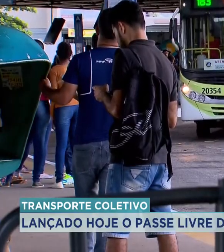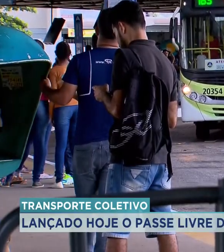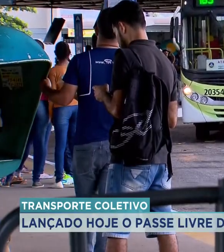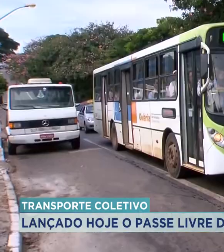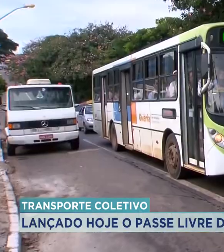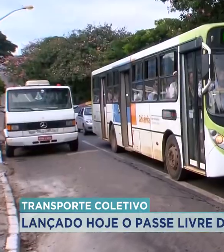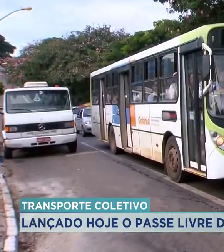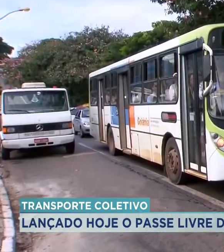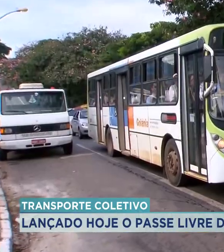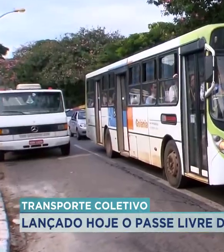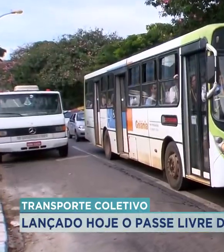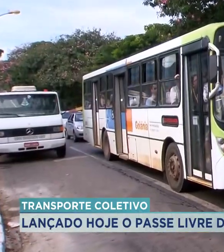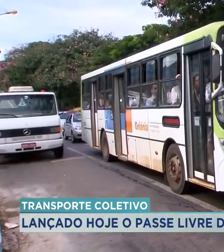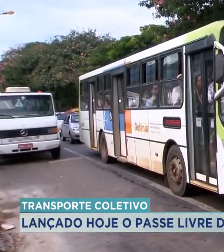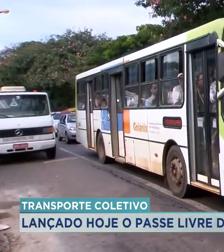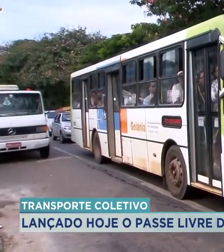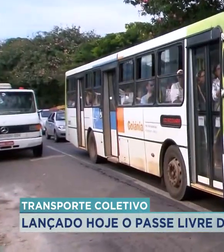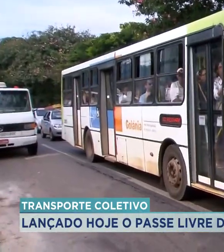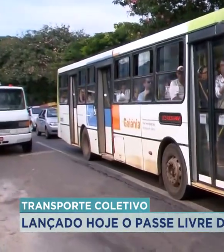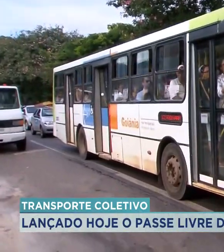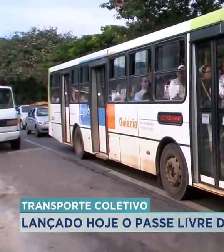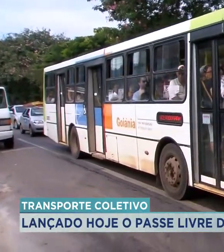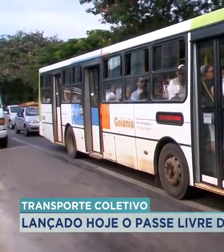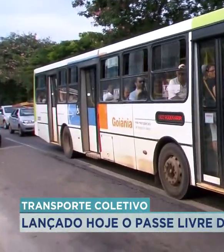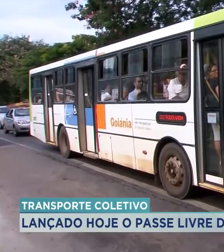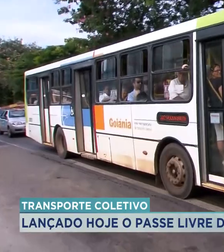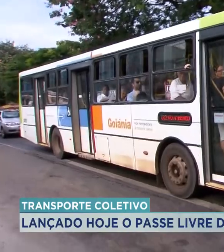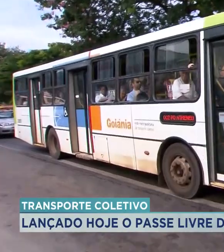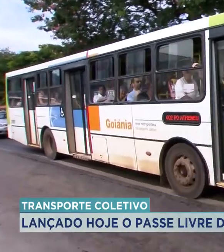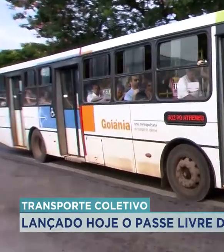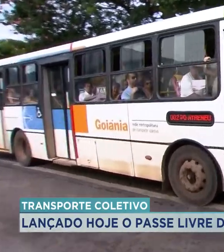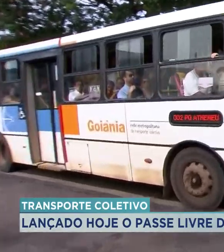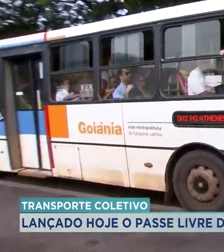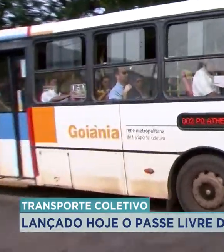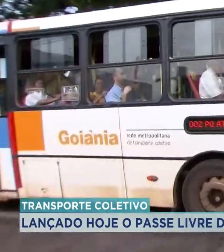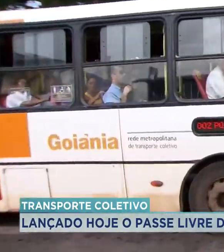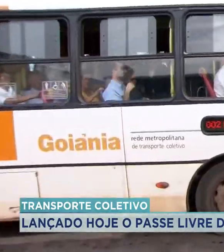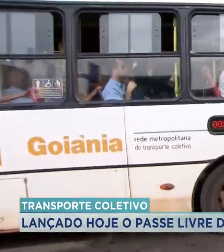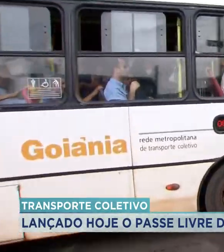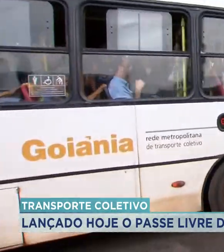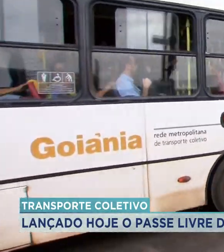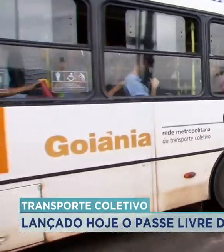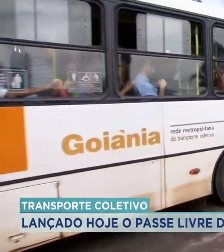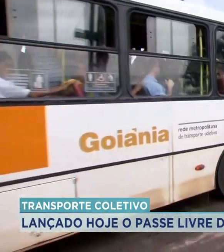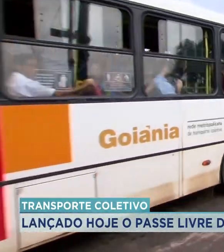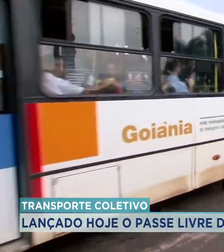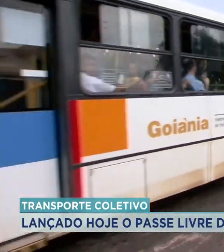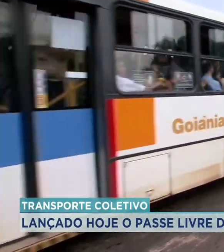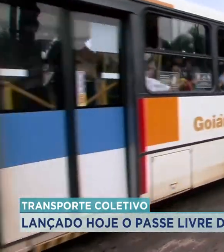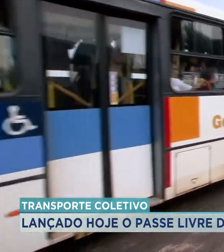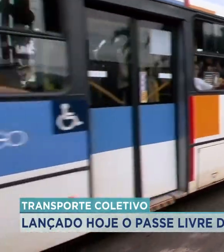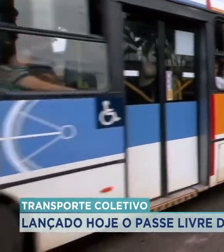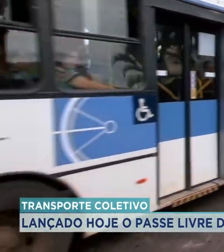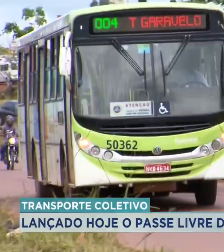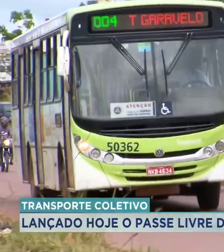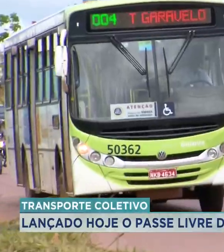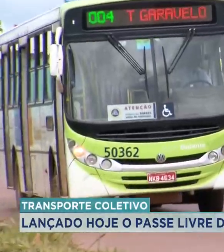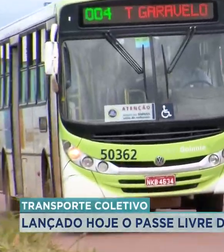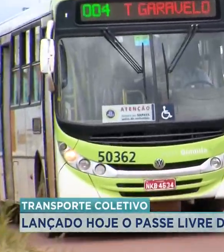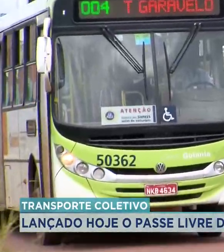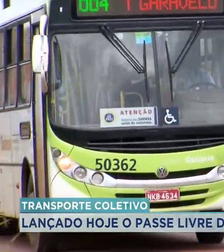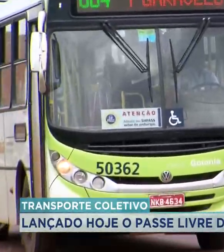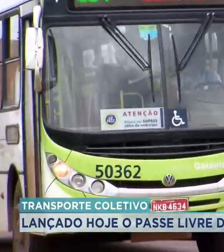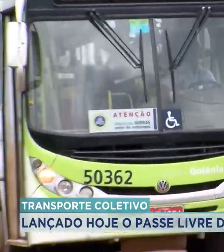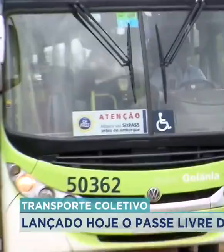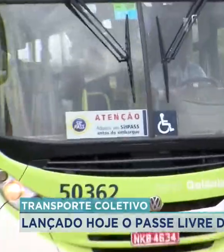de Goiânia, que entram cada uma com 70 milhões de reais por ano, as prefeituras de Aparecida e Senador Canedo também entram